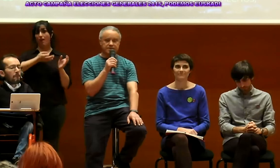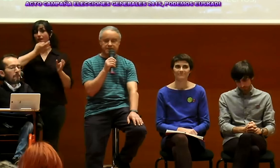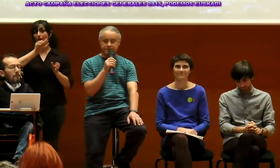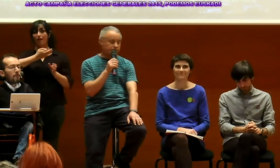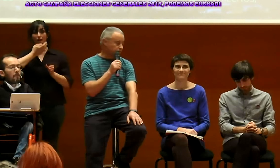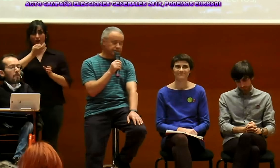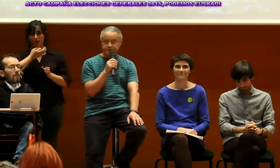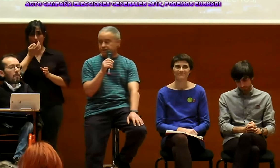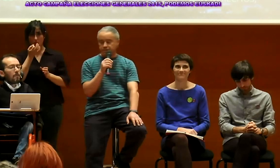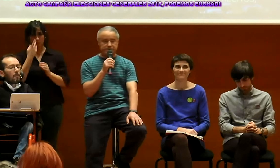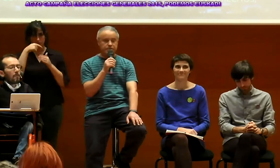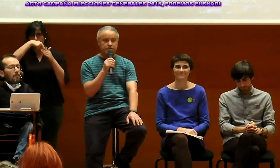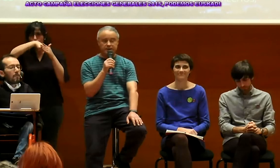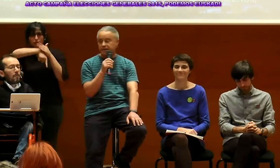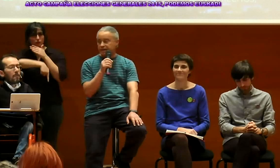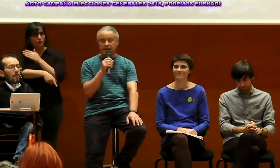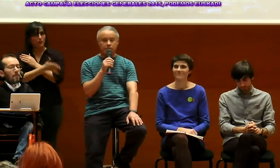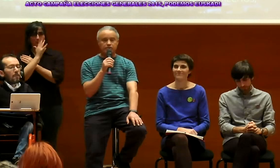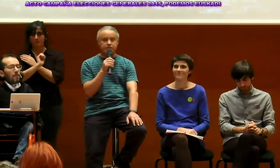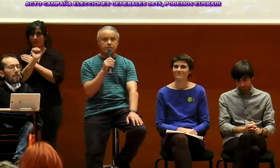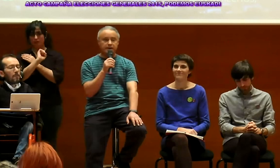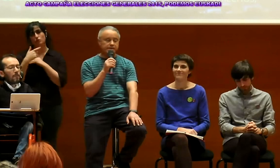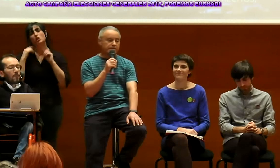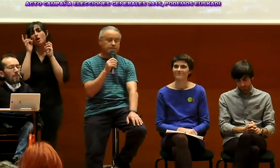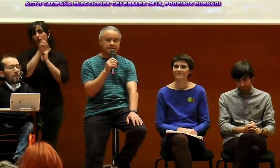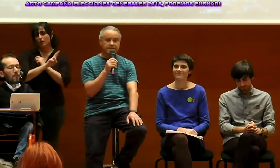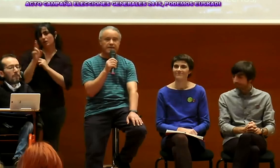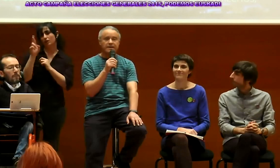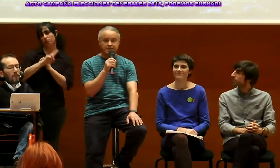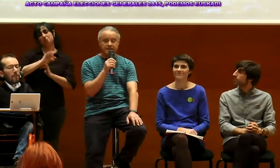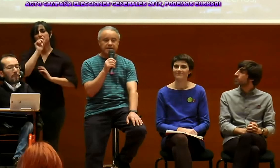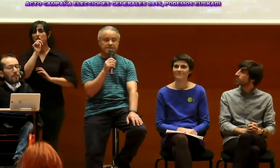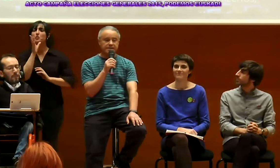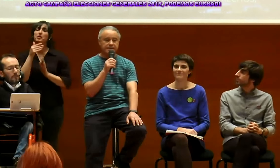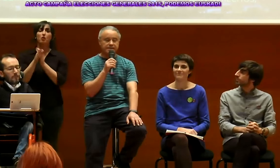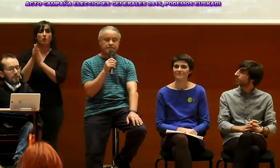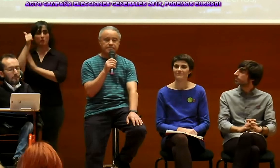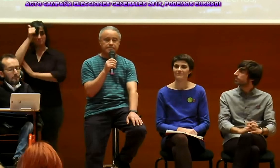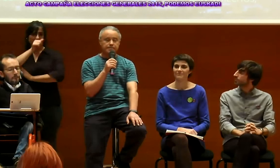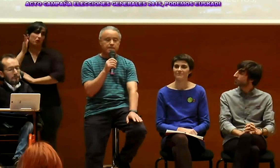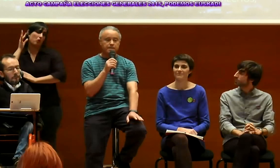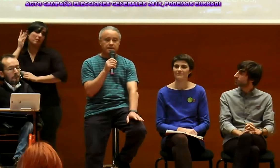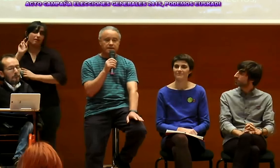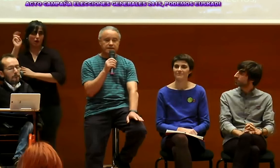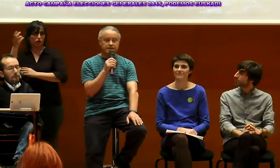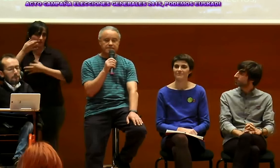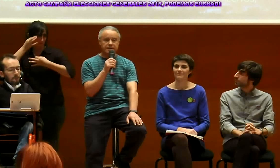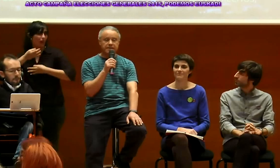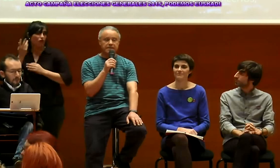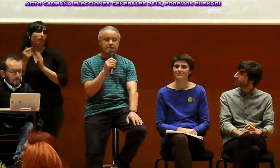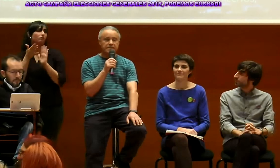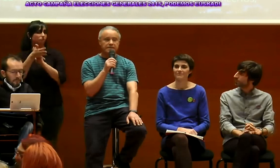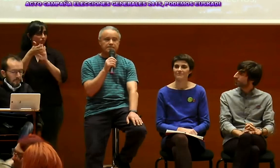desarrollado ese aspecto, no insisto porque seguro que hay algún otro compañero o compañera que va a ir en esa dirección. En